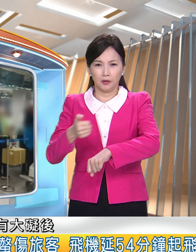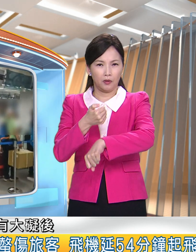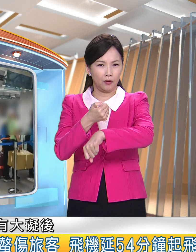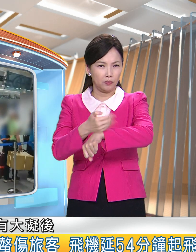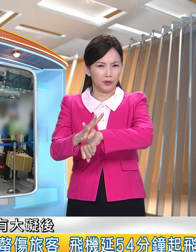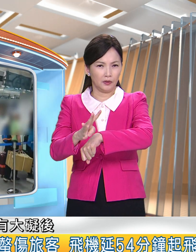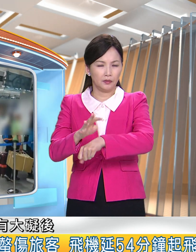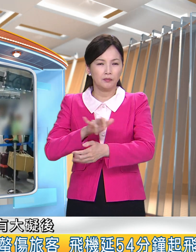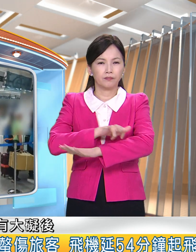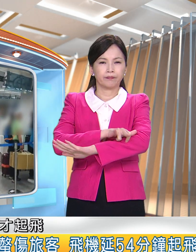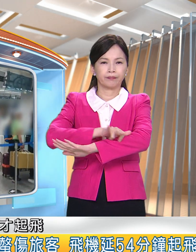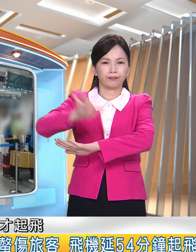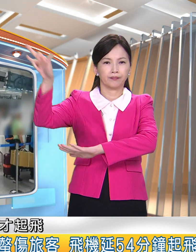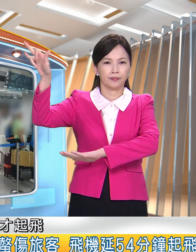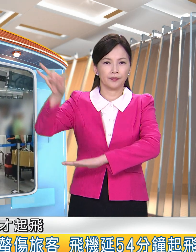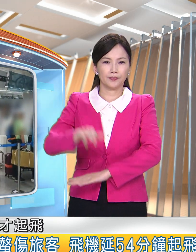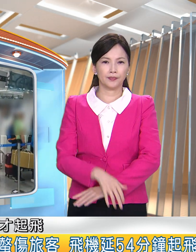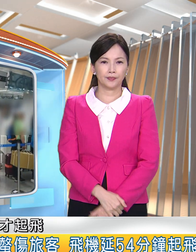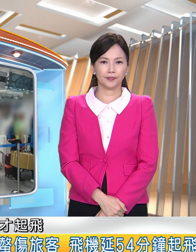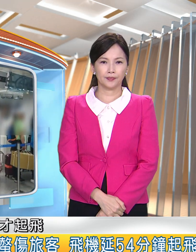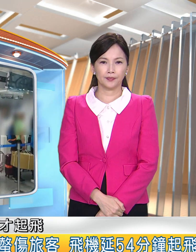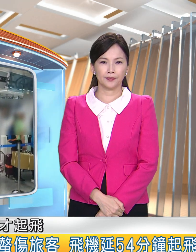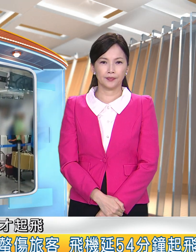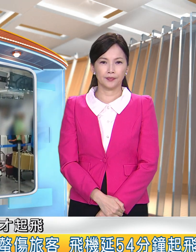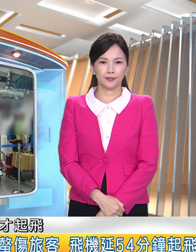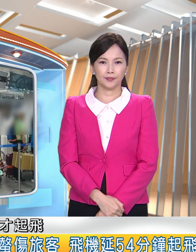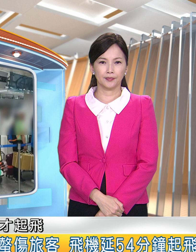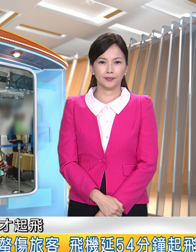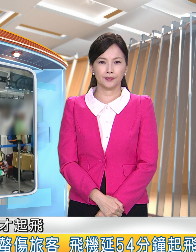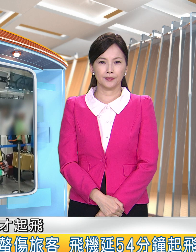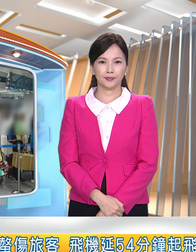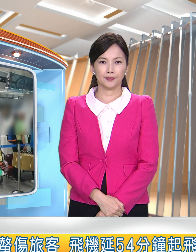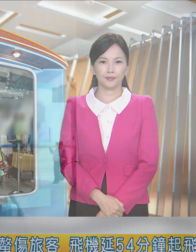后，飞机是晚了54分钟才起飞。